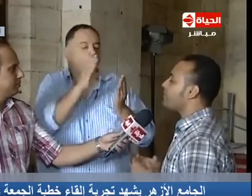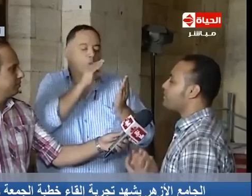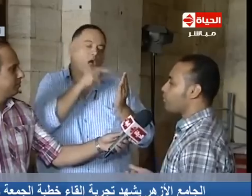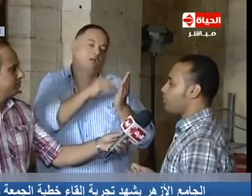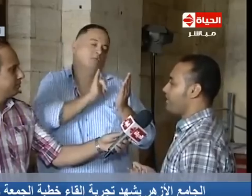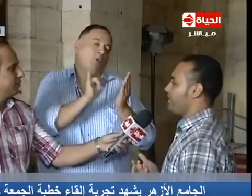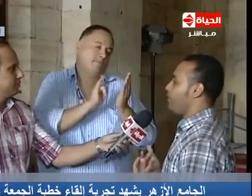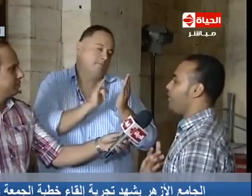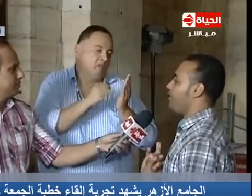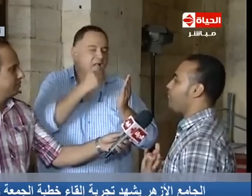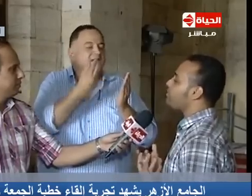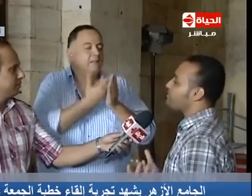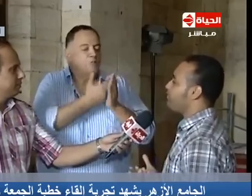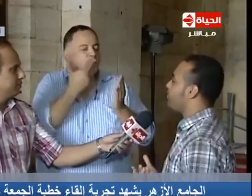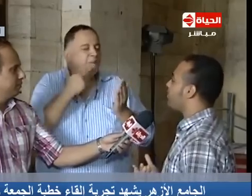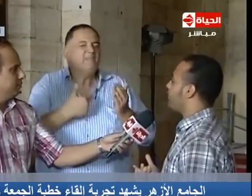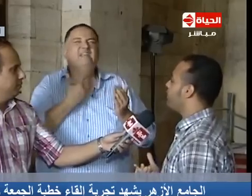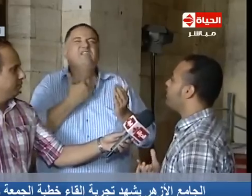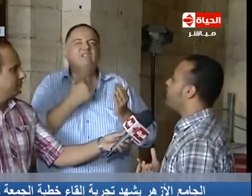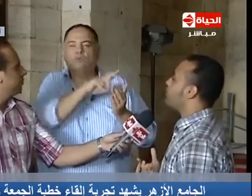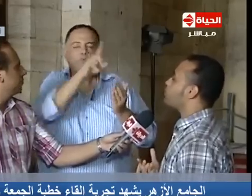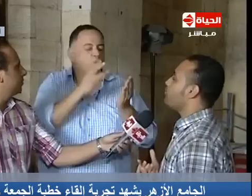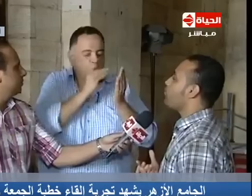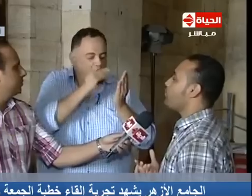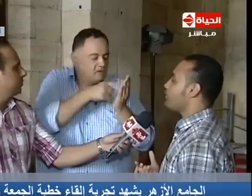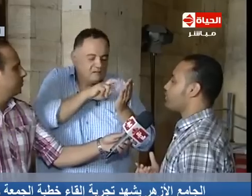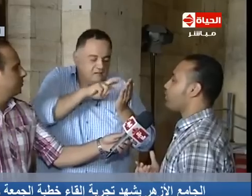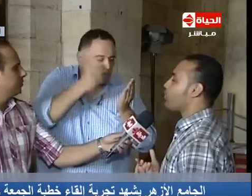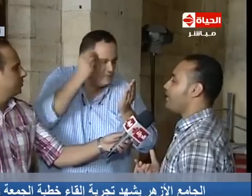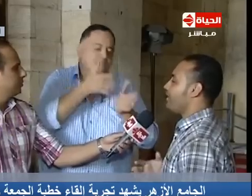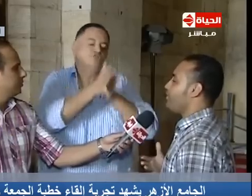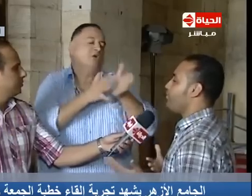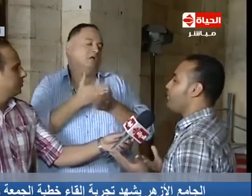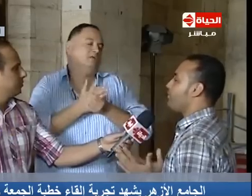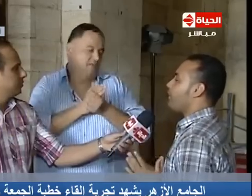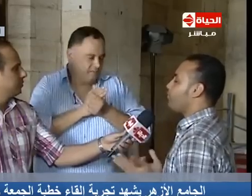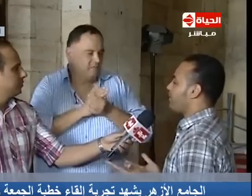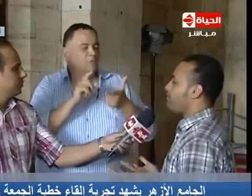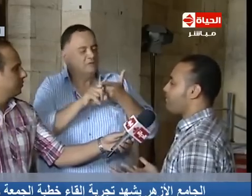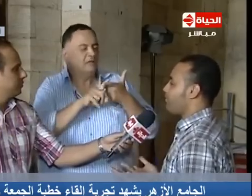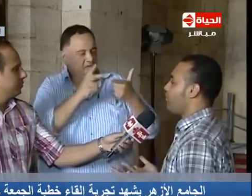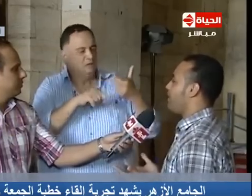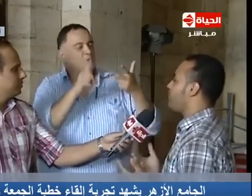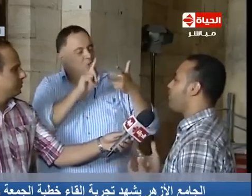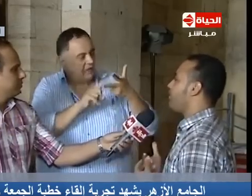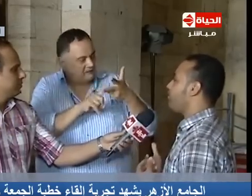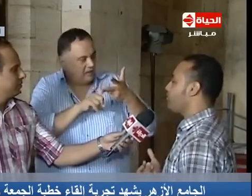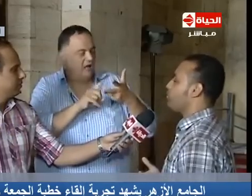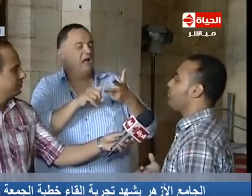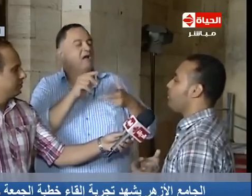تفاسير القران، هو مقصد ايه من القران، لان الصم كله نفسه القران بيفتحه من غير ما يفهم منه حاجه، فهو بيطلب ان هو يبقى